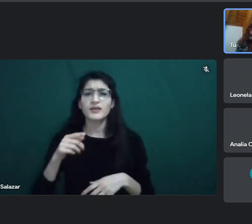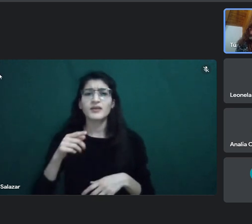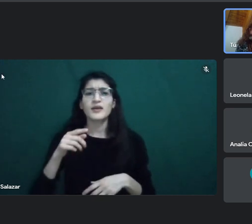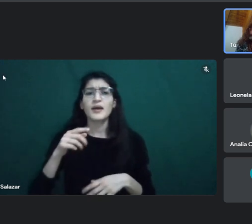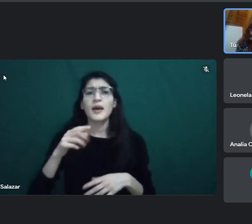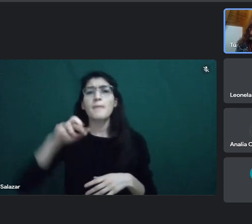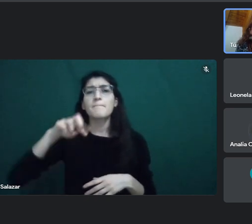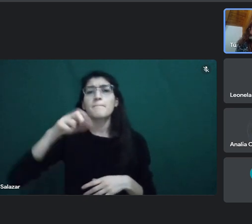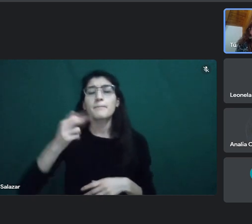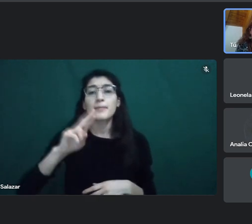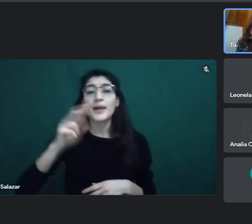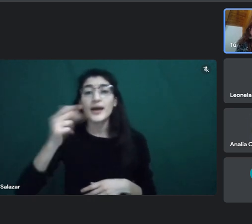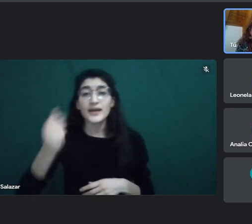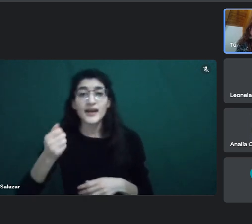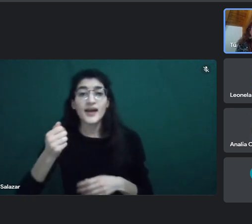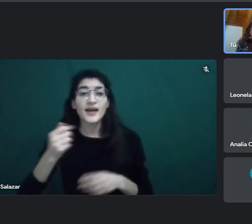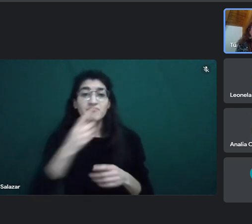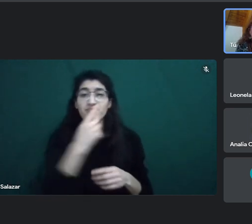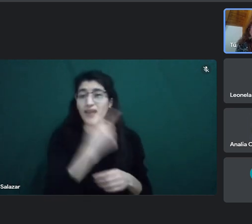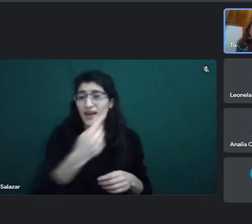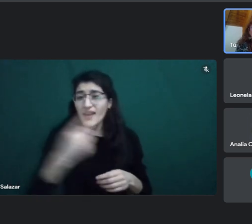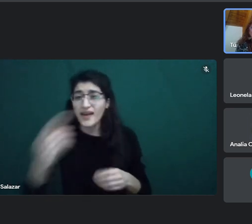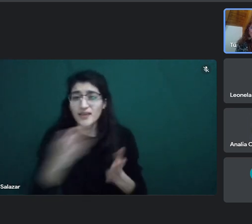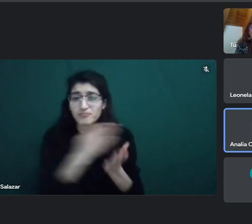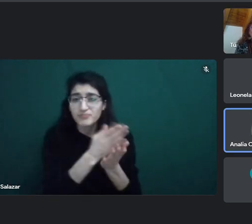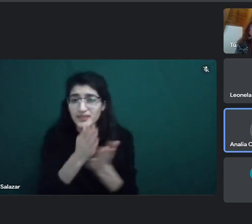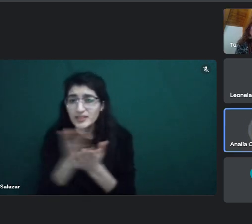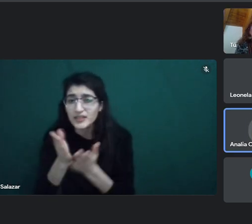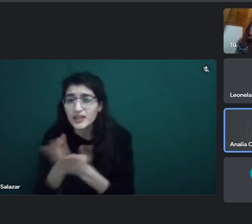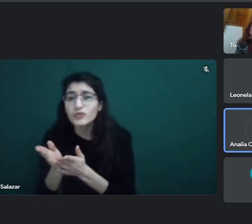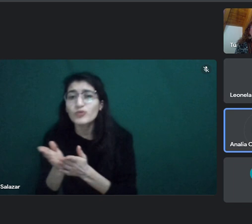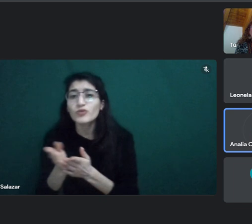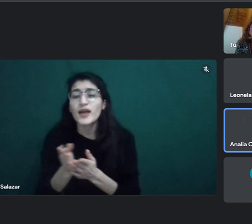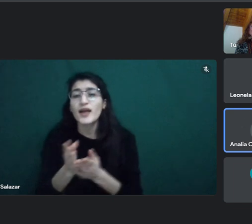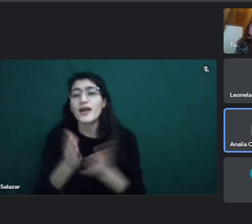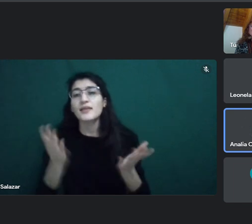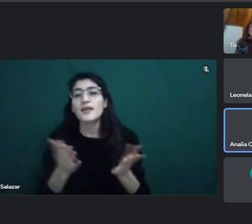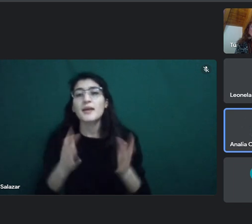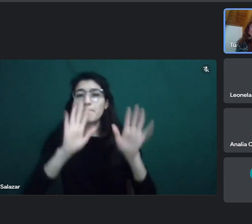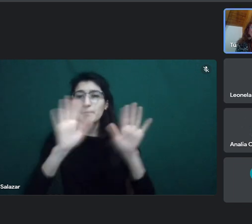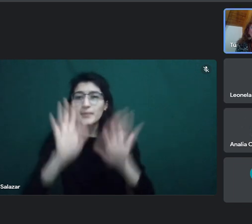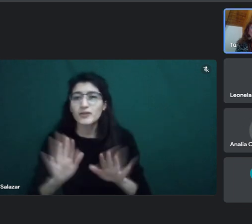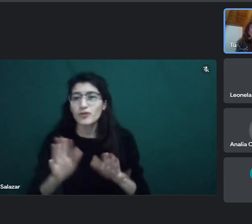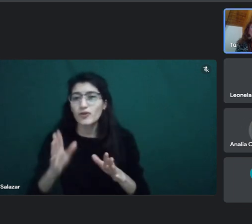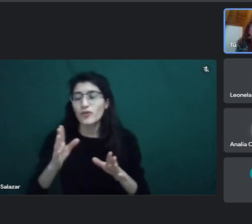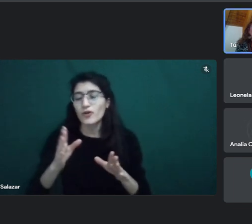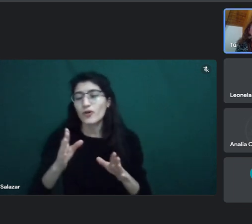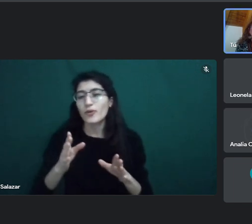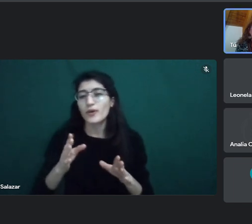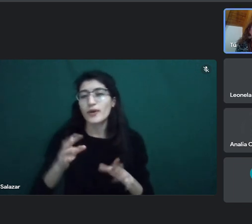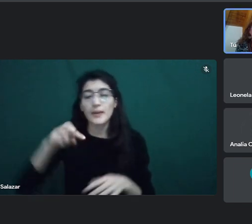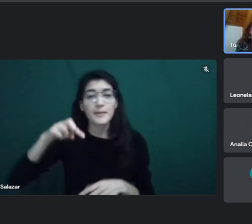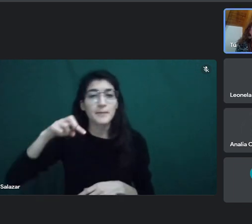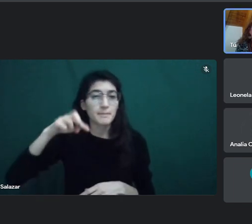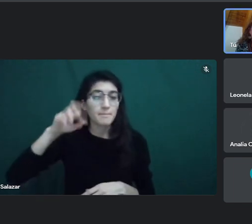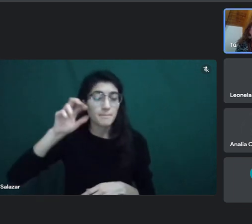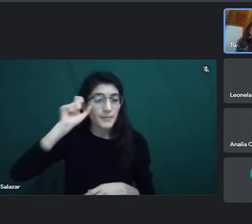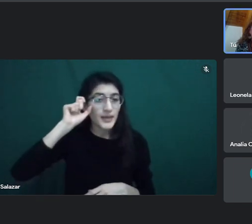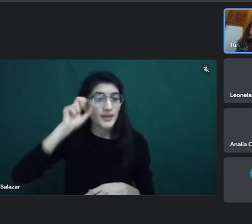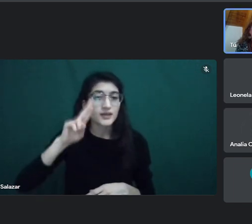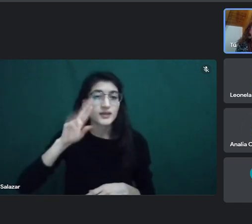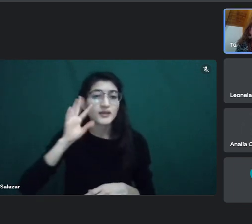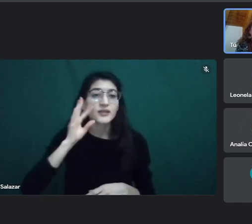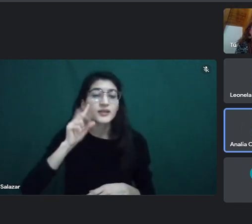el periodo de planificación, ¿sí? O por el periodo de planificación. Identifique qué cosa.